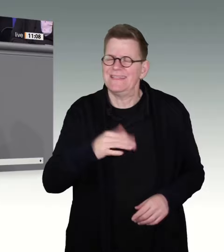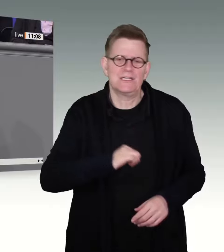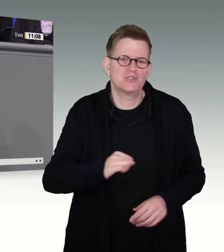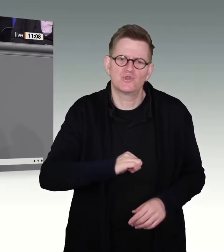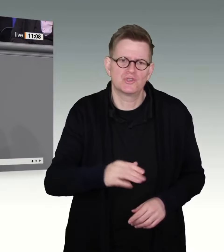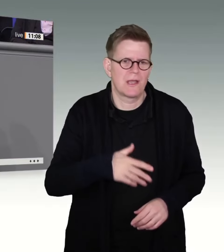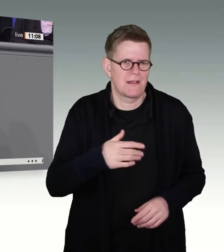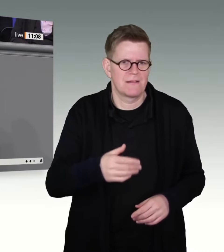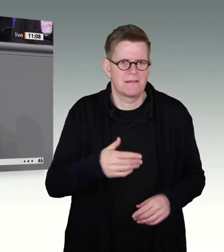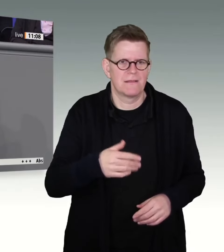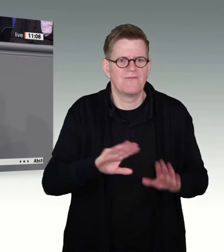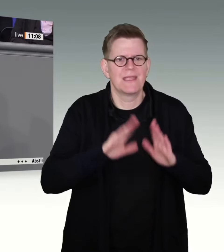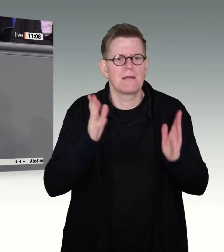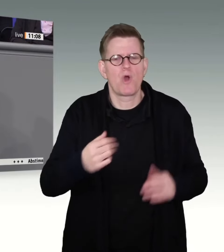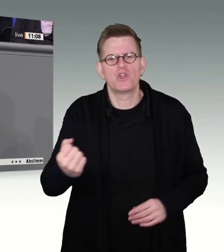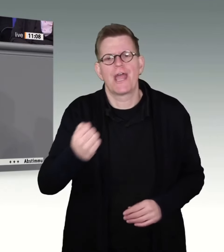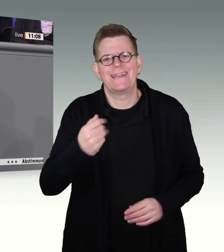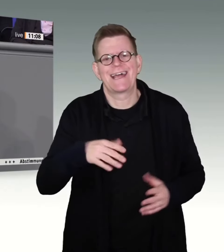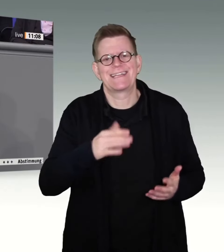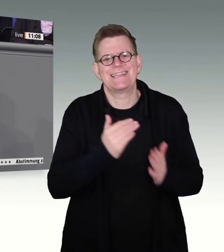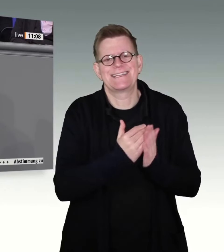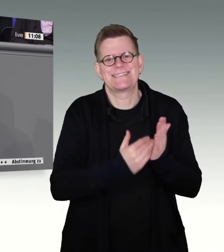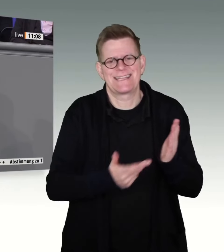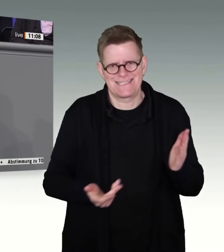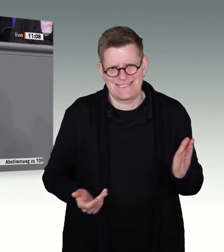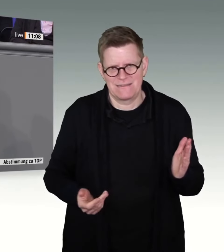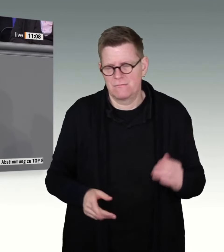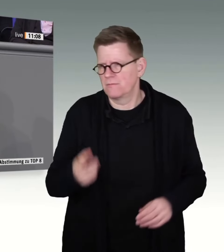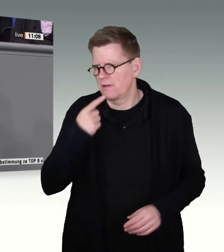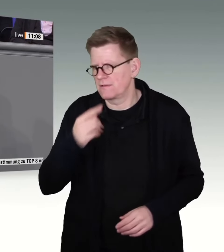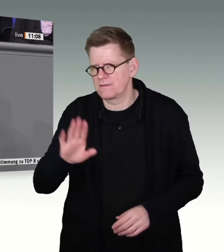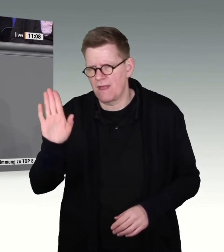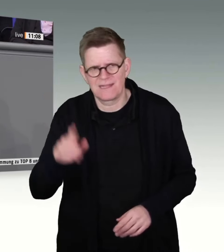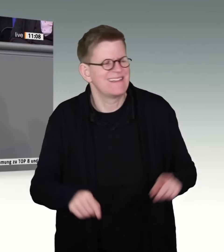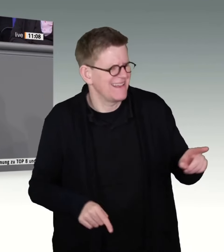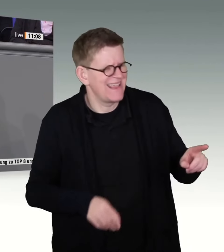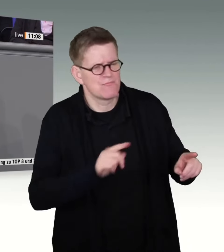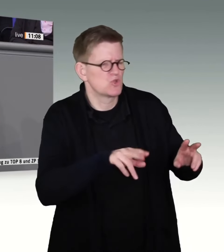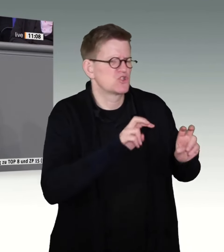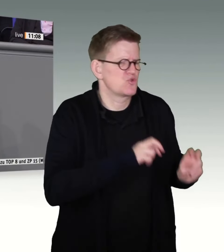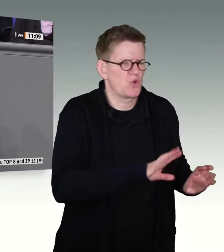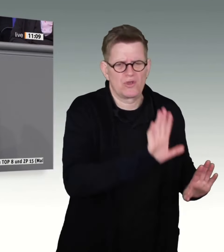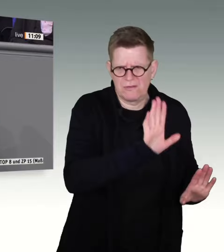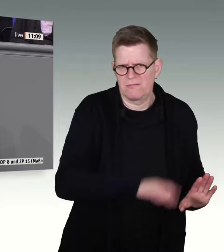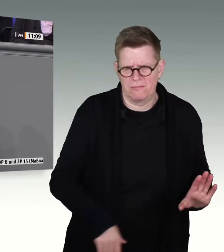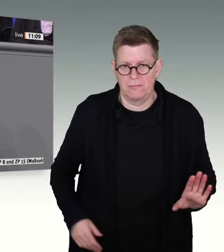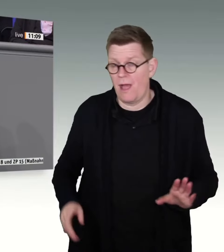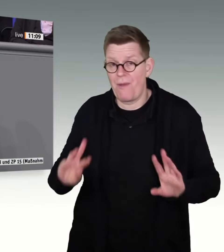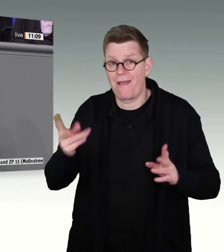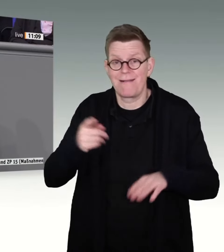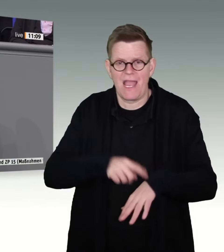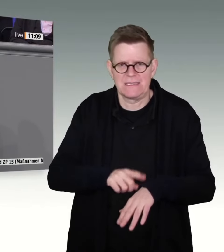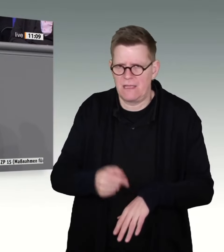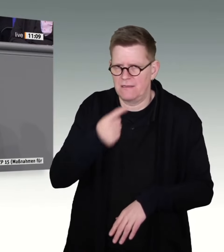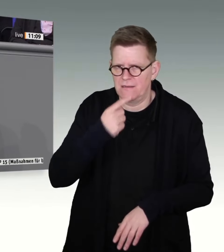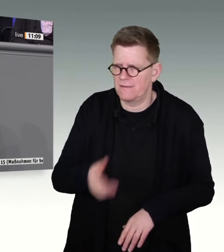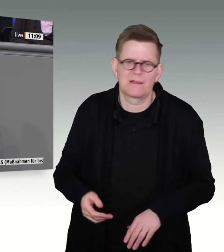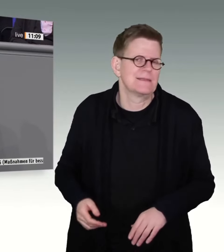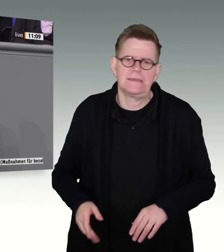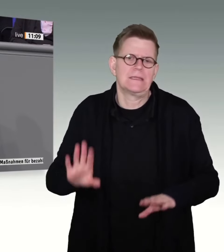Gebäudeenergiegesetz. Heute sagen Sie, es geht mit anderen Dingen nicht schnell genug, aber das sollen wir wieder zurücknehmen. Gleichzeitig sagen Sie, wir sollen nicht für weitere